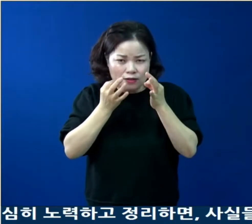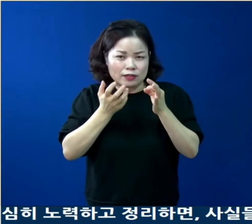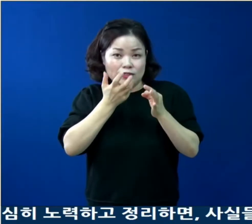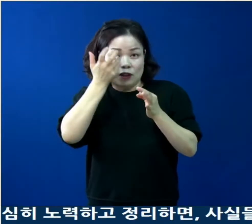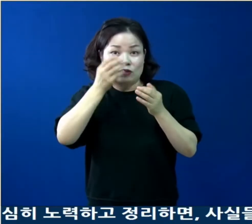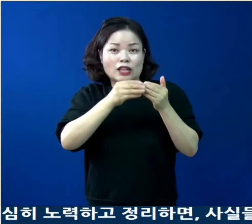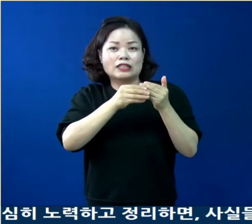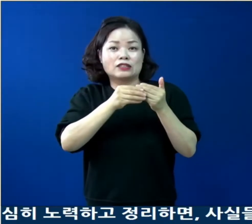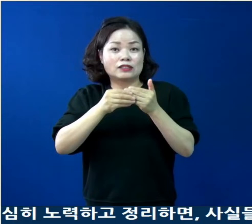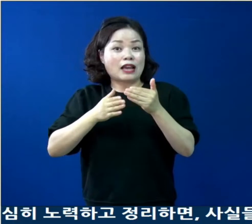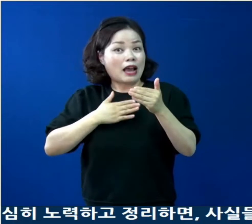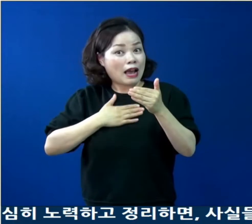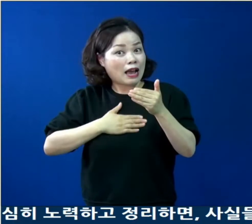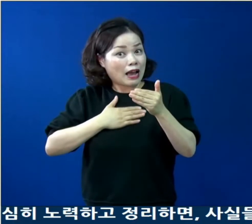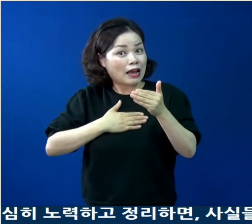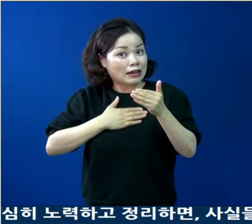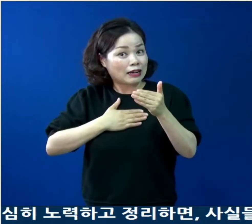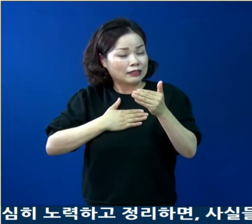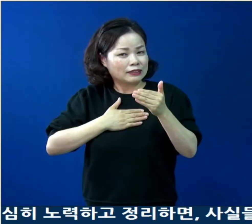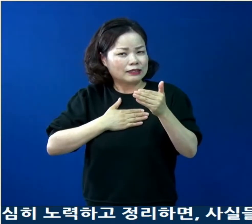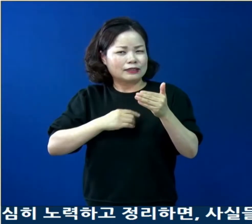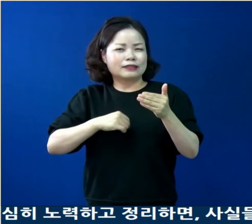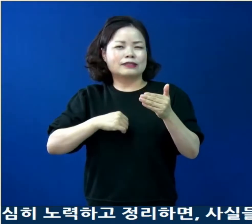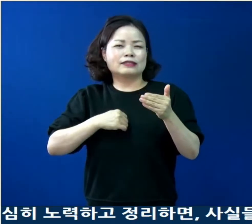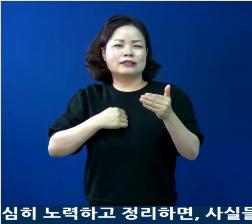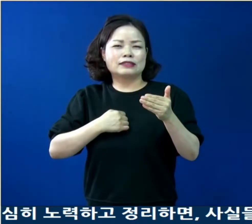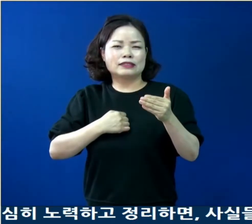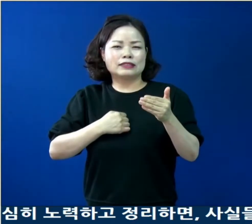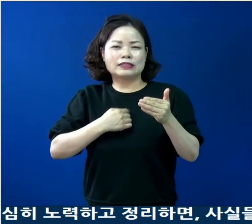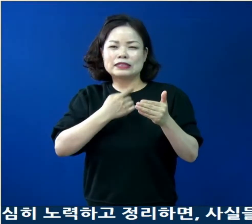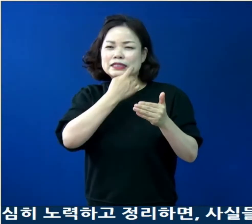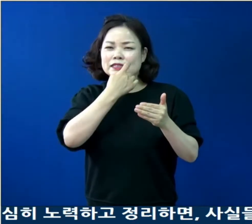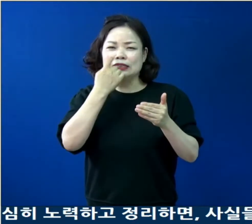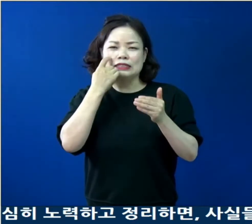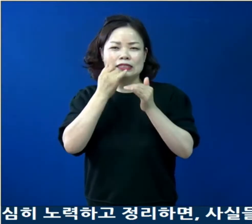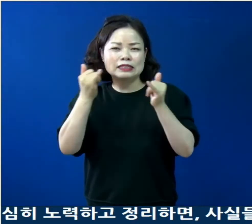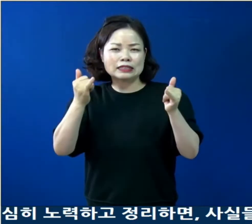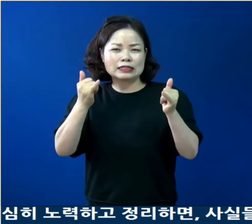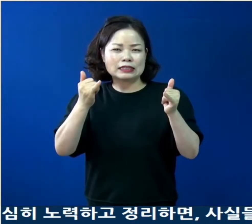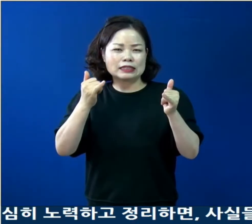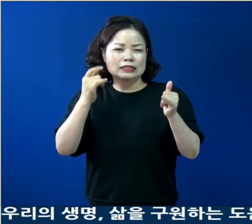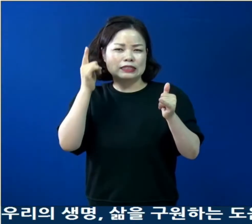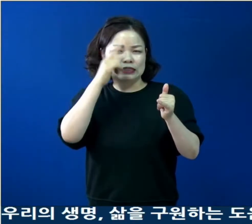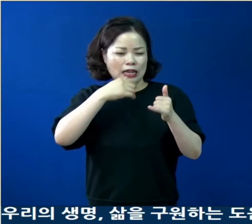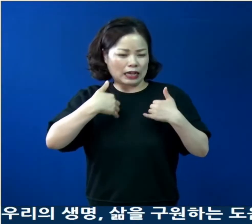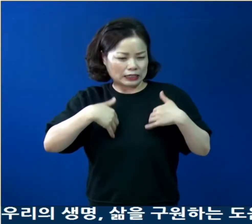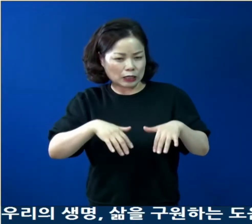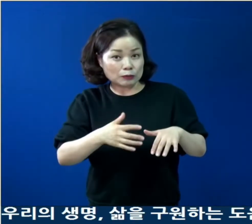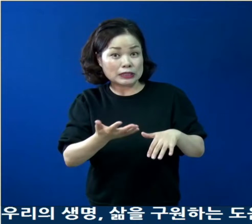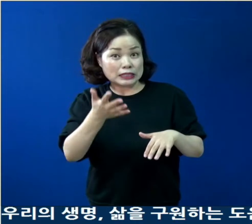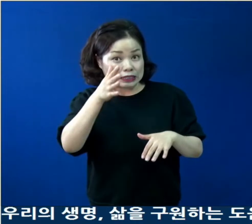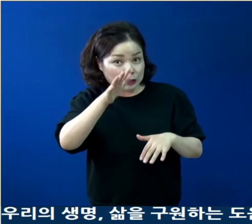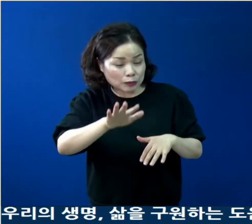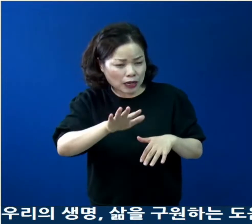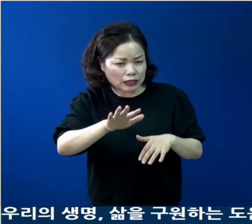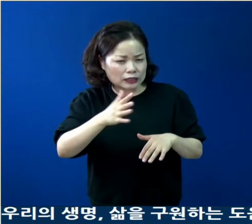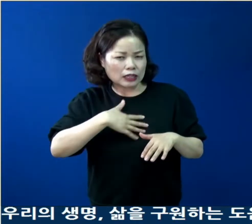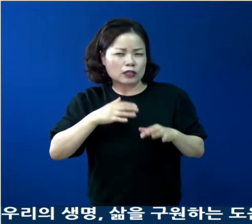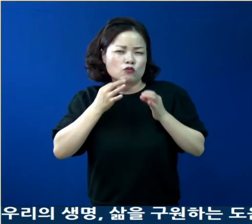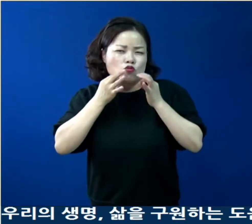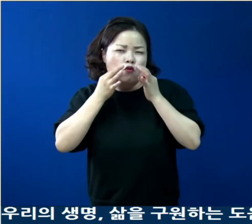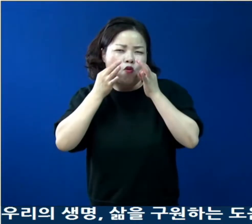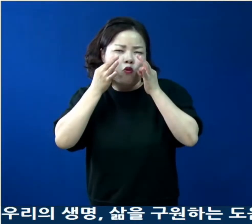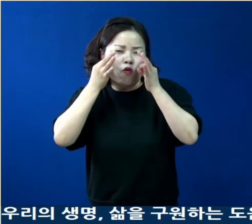성령의 인도하심으로 알아갔던 그런 자신의 증인으로서의 약점이 있었지만 그 약점을